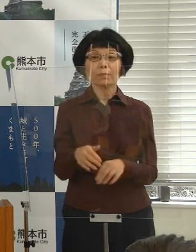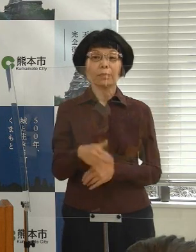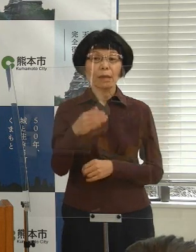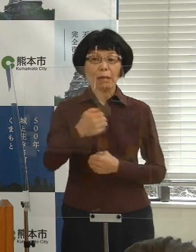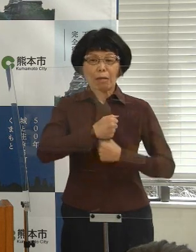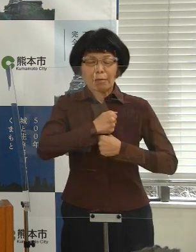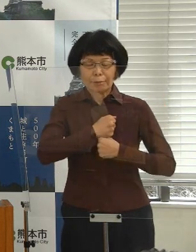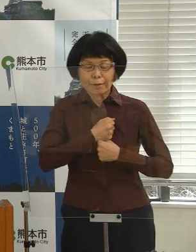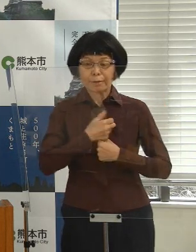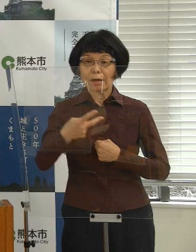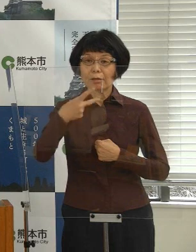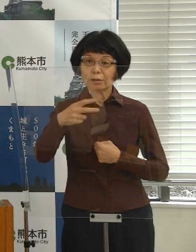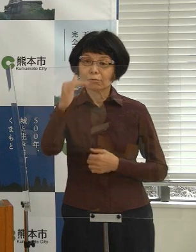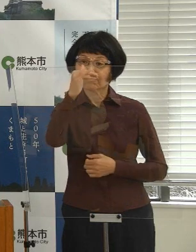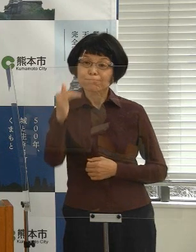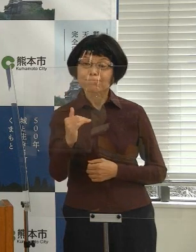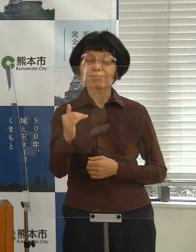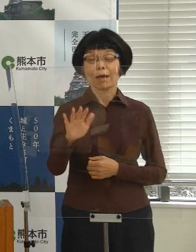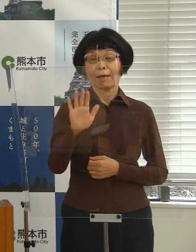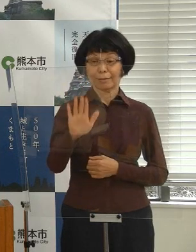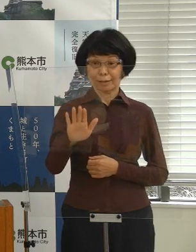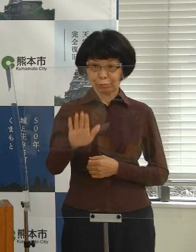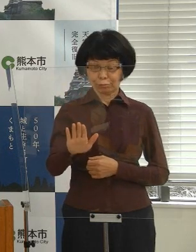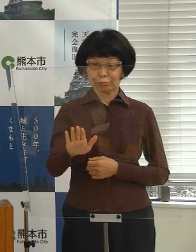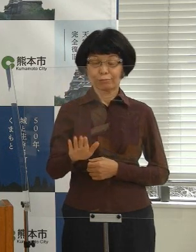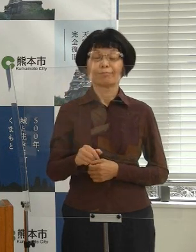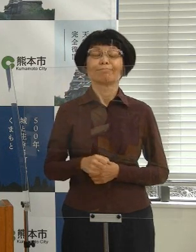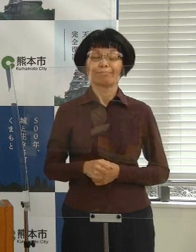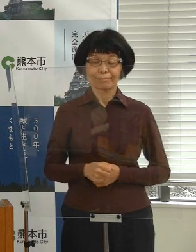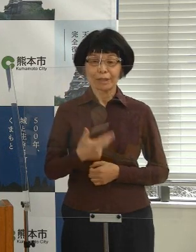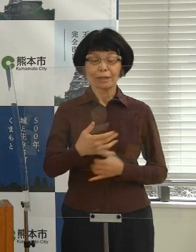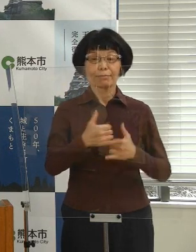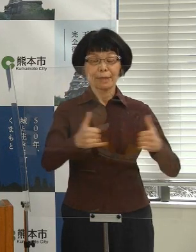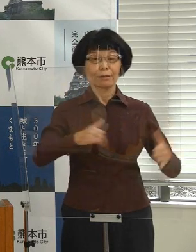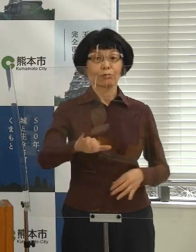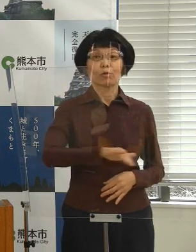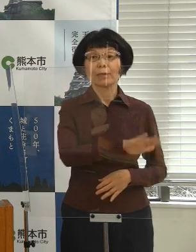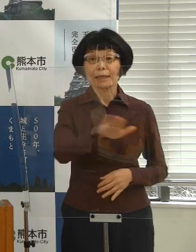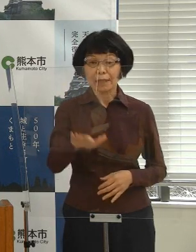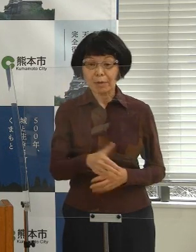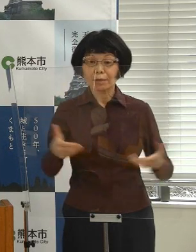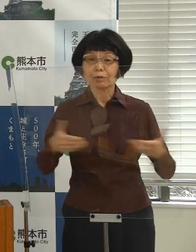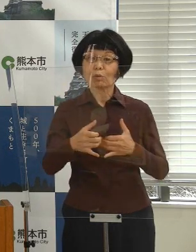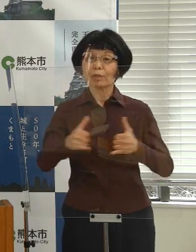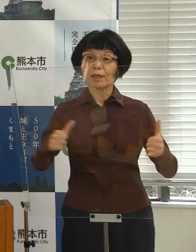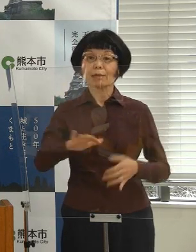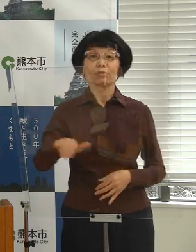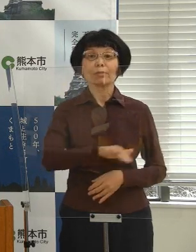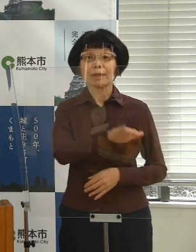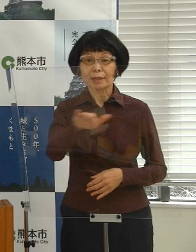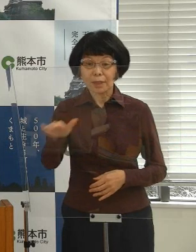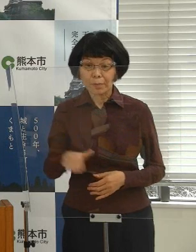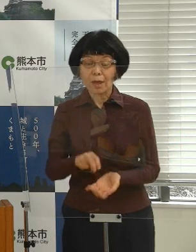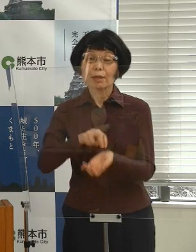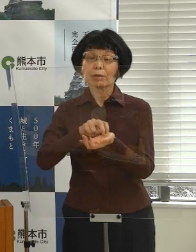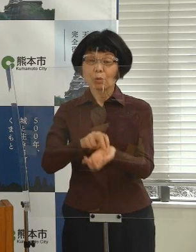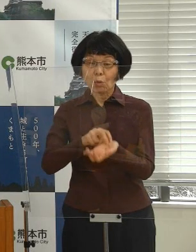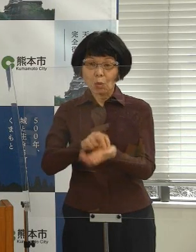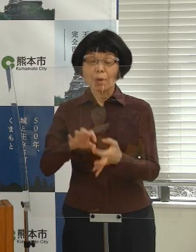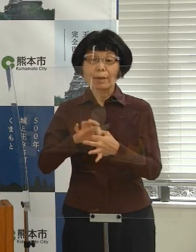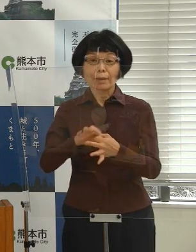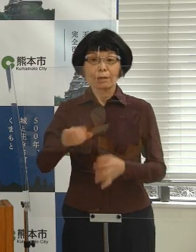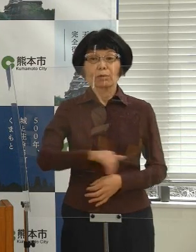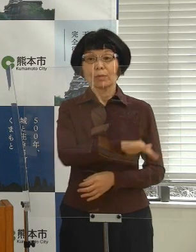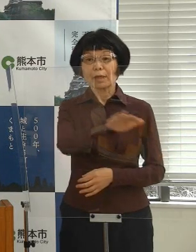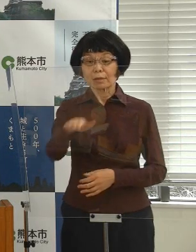。これも市民の皆様および事業者の皆様のご協力と医療従事者の皆様のご尽力によるものであ